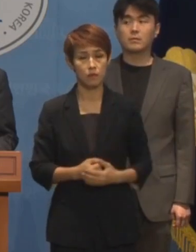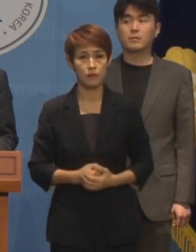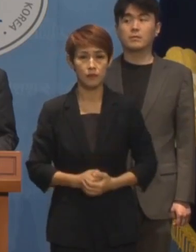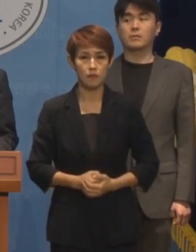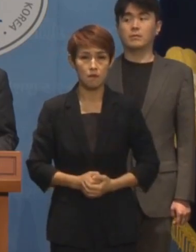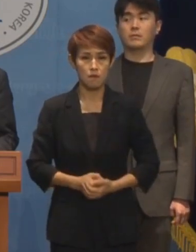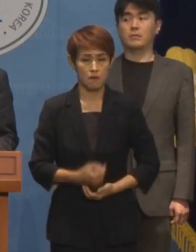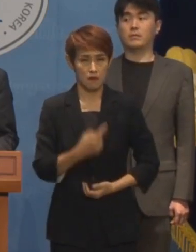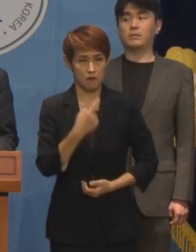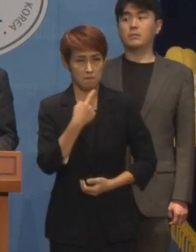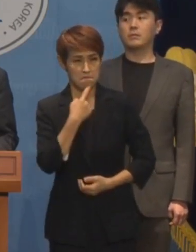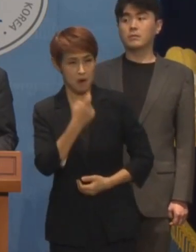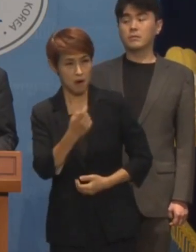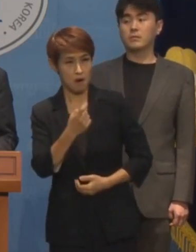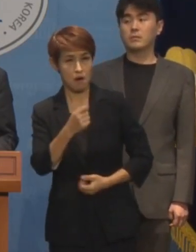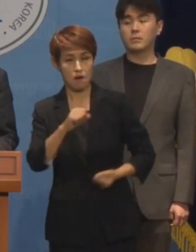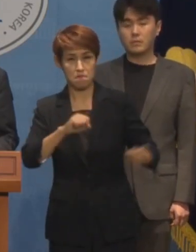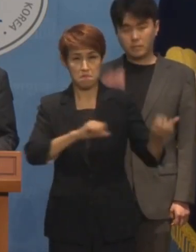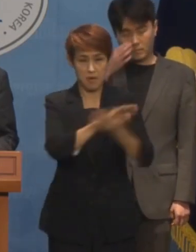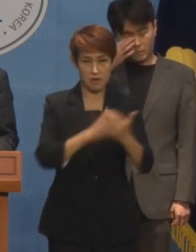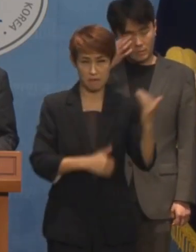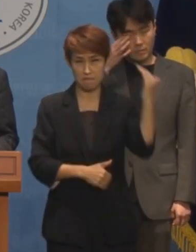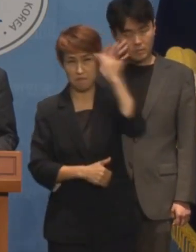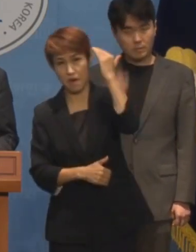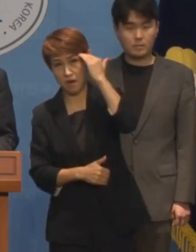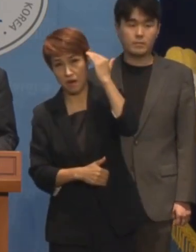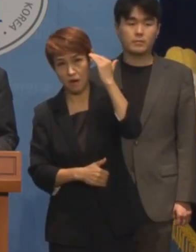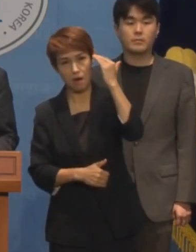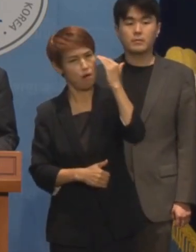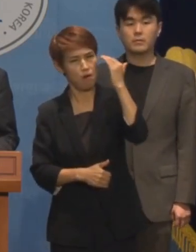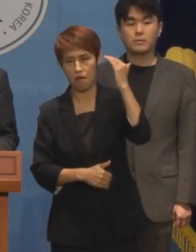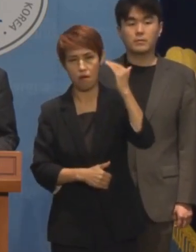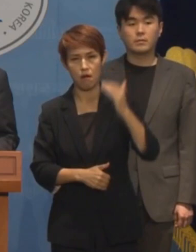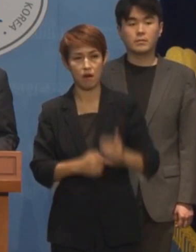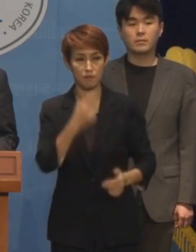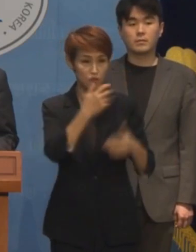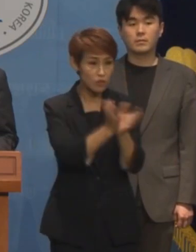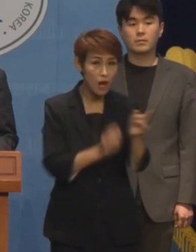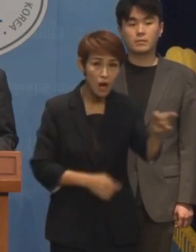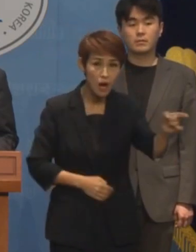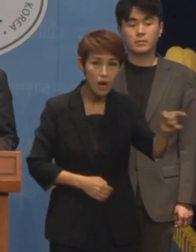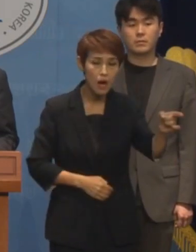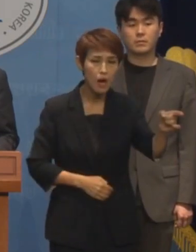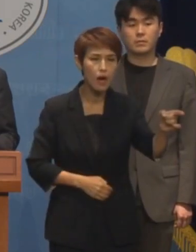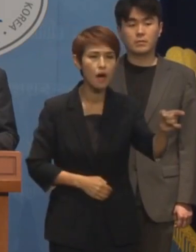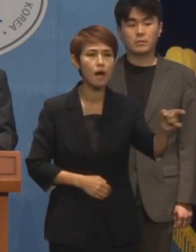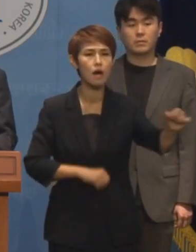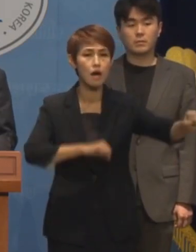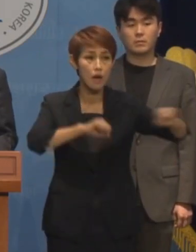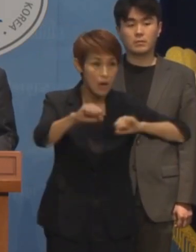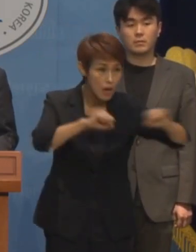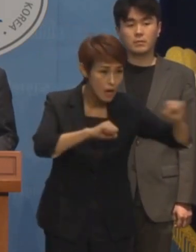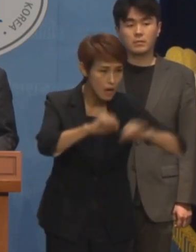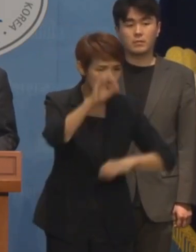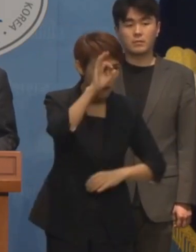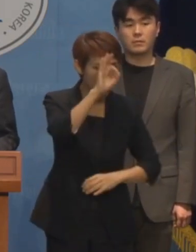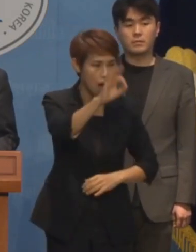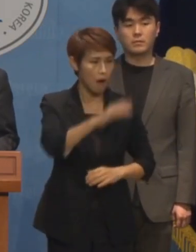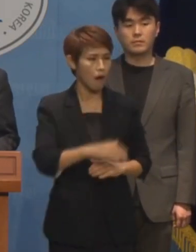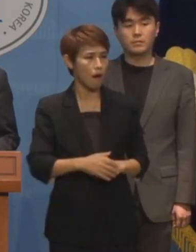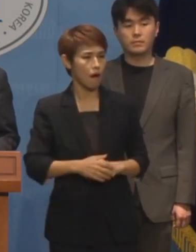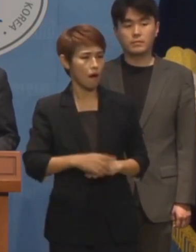겁박과 난동을 합법적인 거대 정당인 민주당이 앞장서고 있다는 사실에